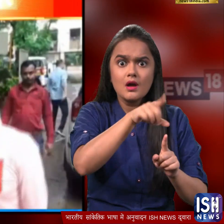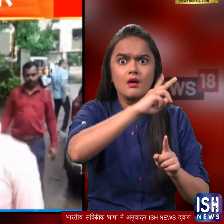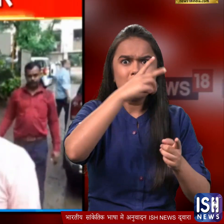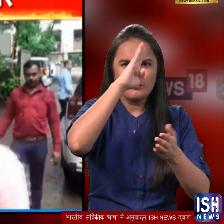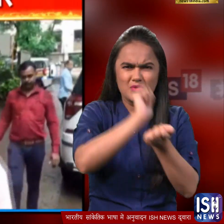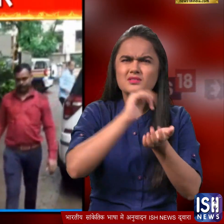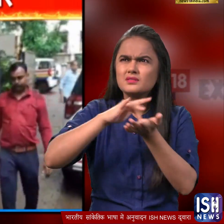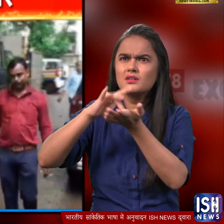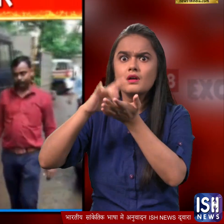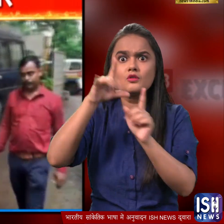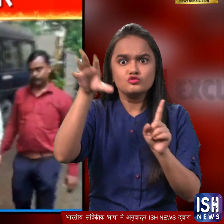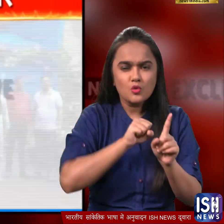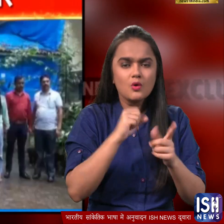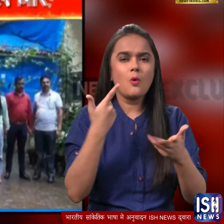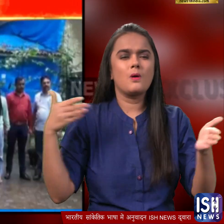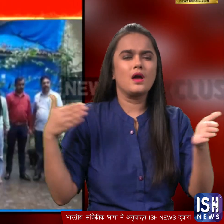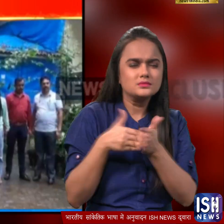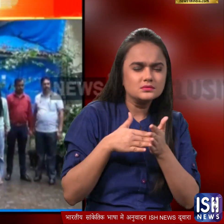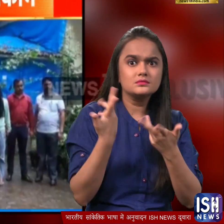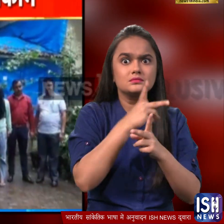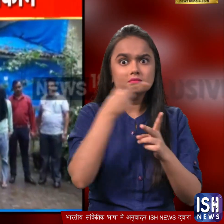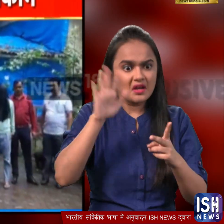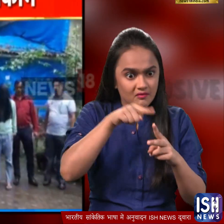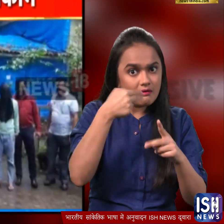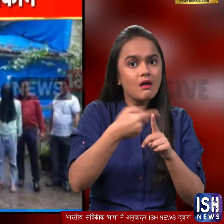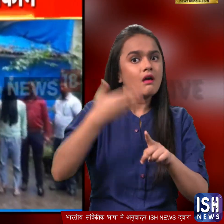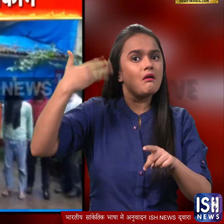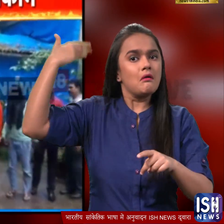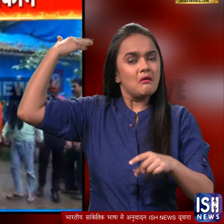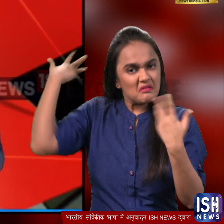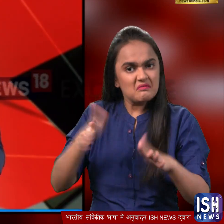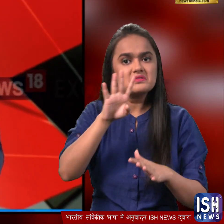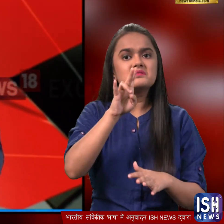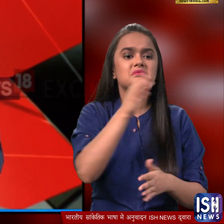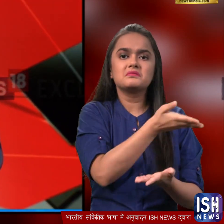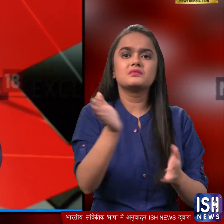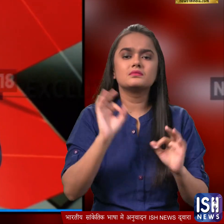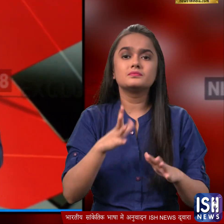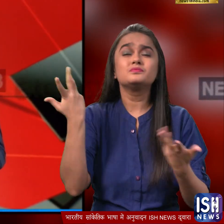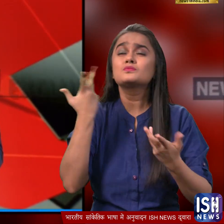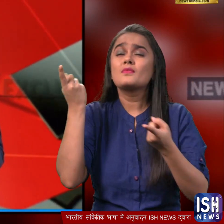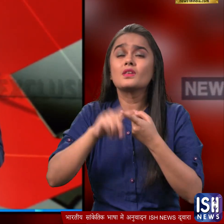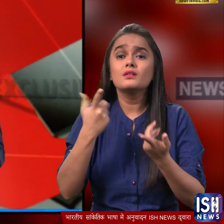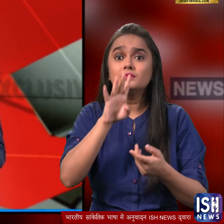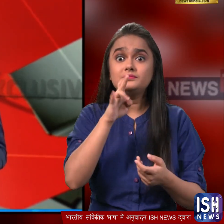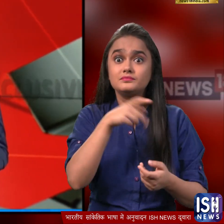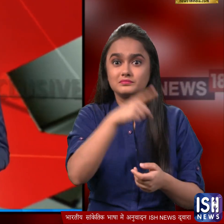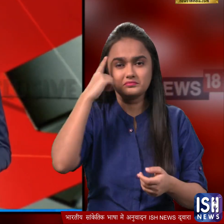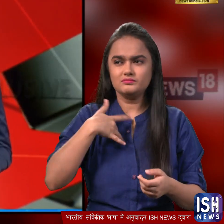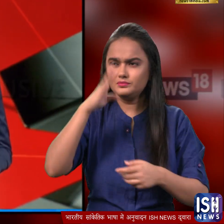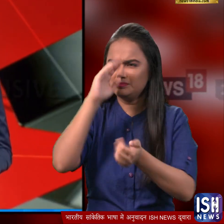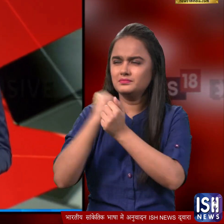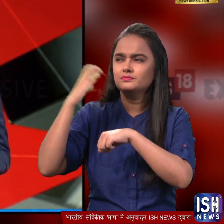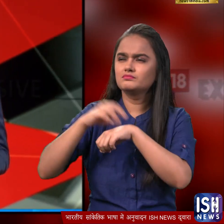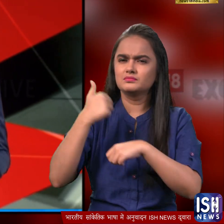इन लोगों के खिलाफ अलग अलग पुलिस स्टेशनों में चोरी और एक्सीडेंट जैसे कई मामले दर्ज हैं। सौभाग्य की बात है कि अपराध इसलिए होते हैं क्योंकि अपराधी